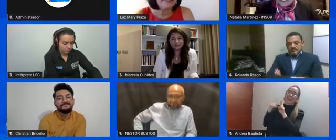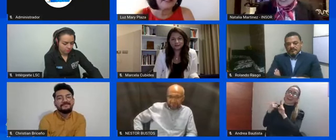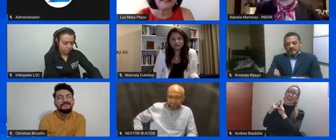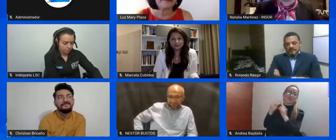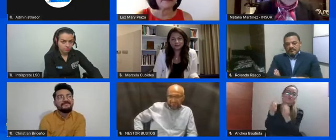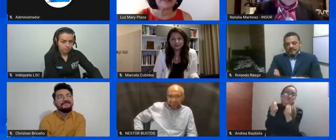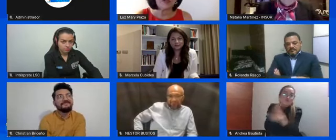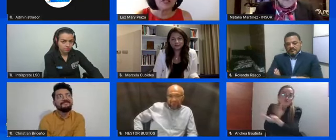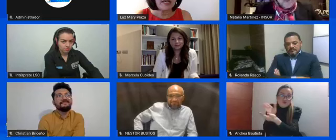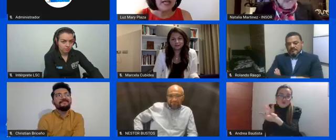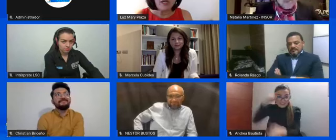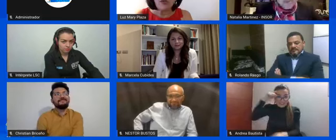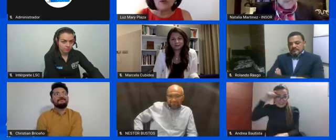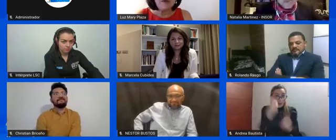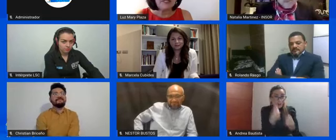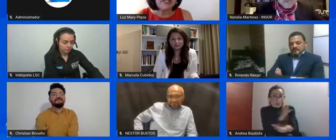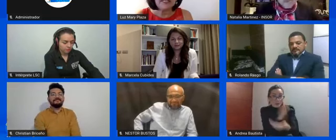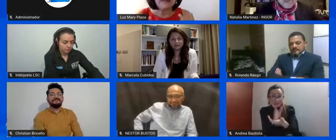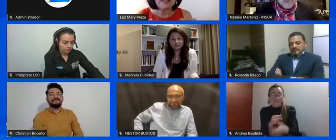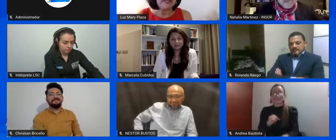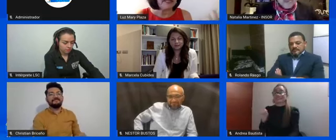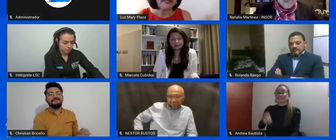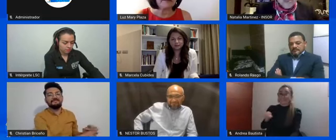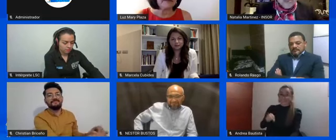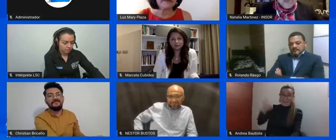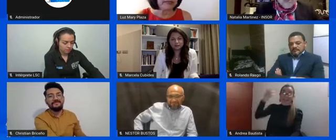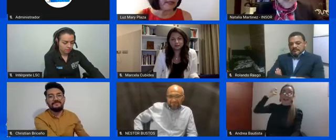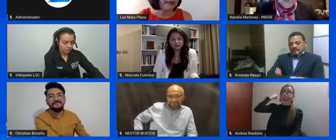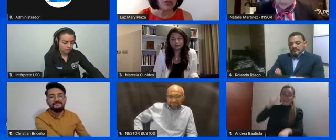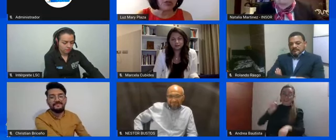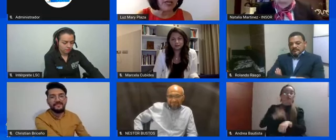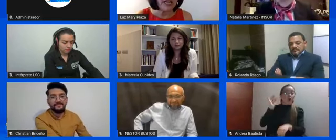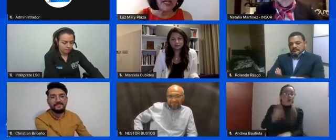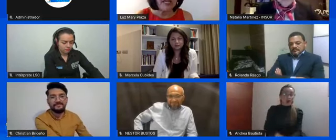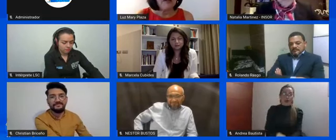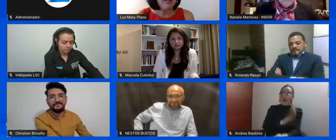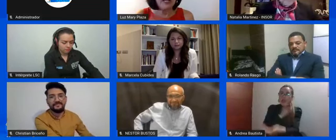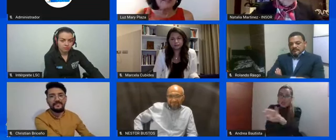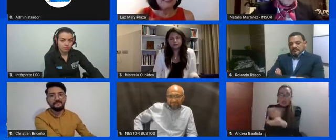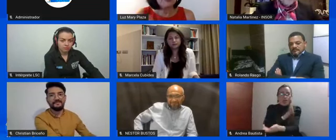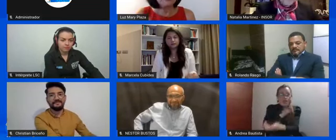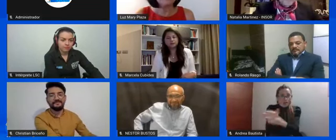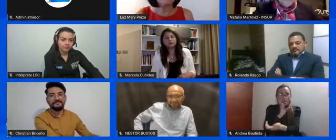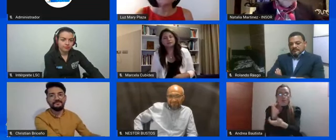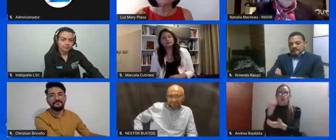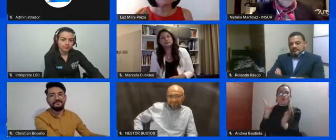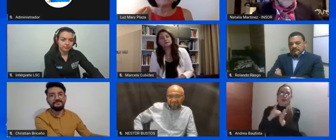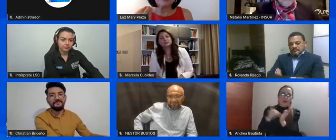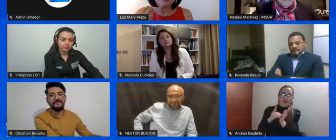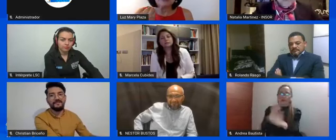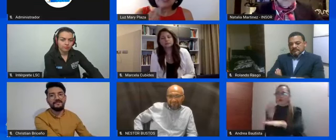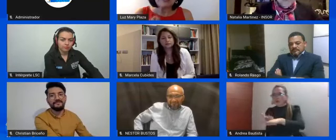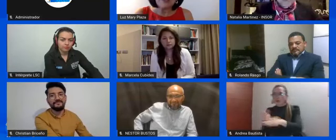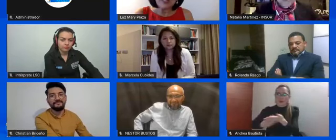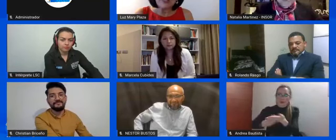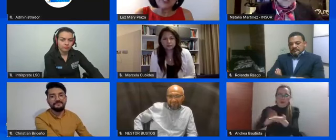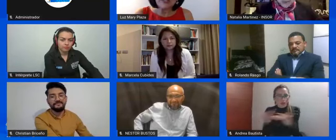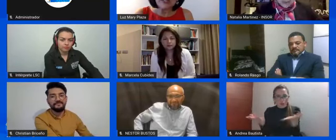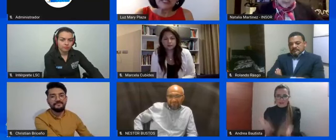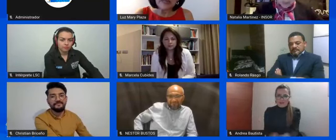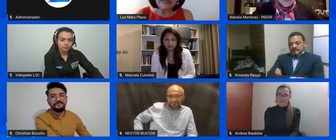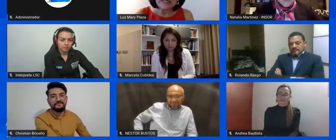Sí, o sea, hubo momentos así. Otro día, bueno, la más chistosa de todas es que hicimos